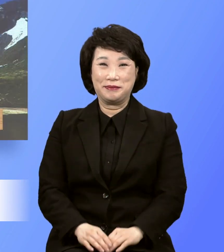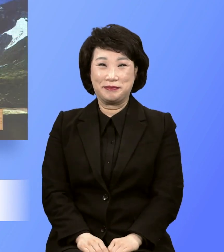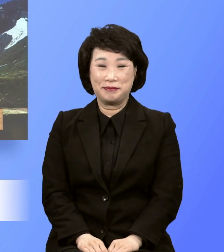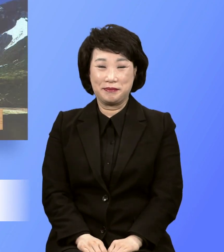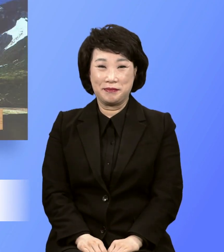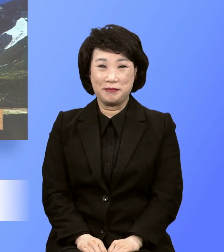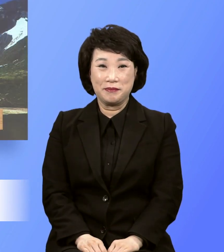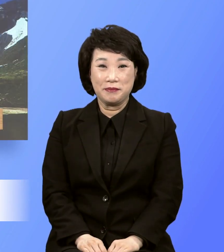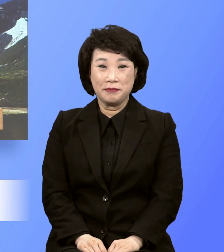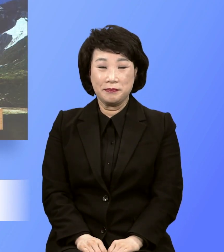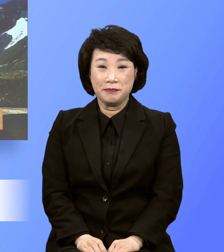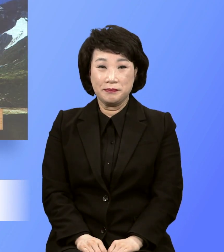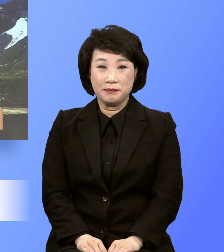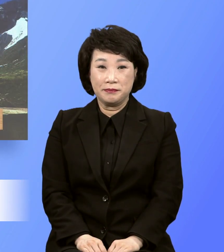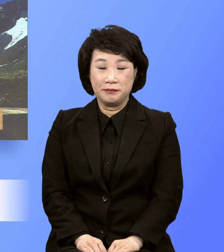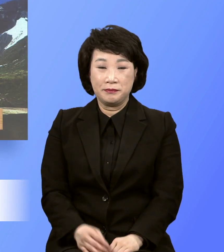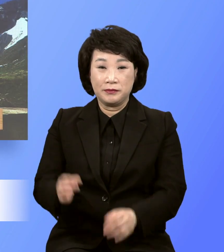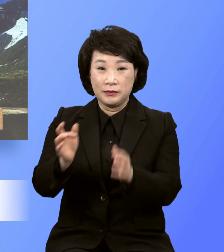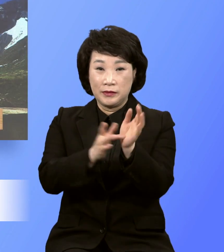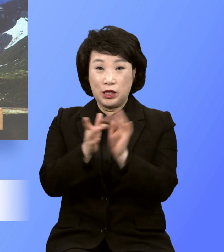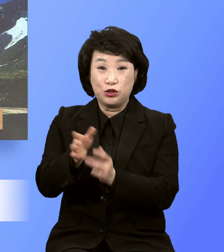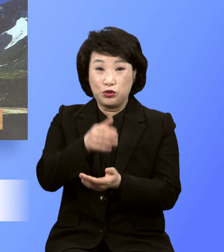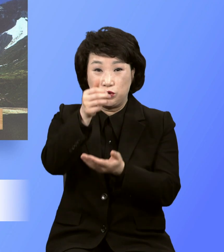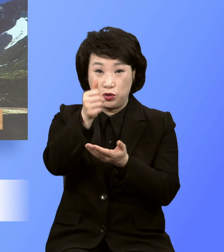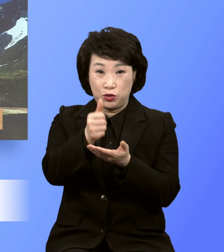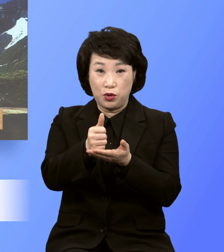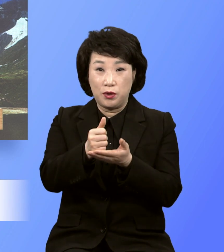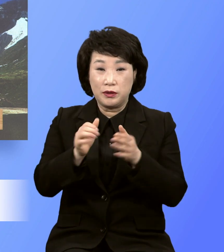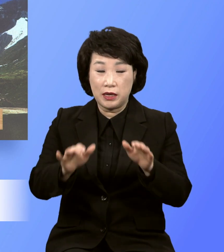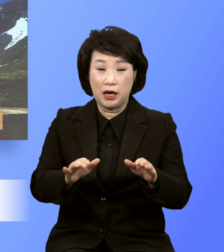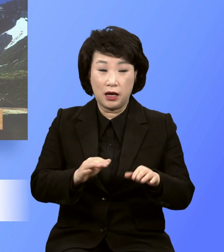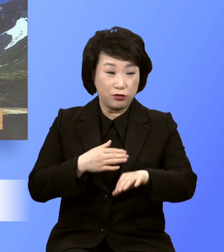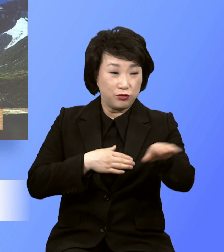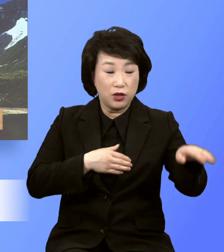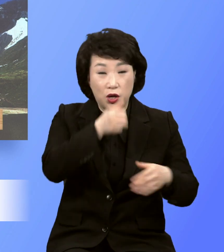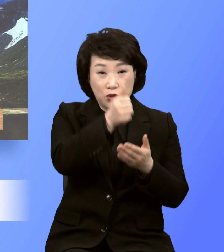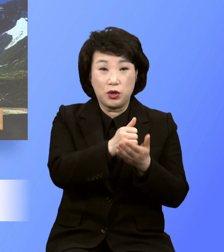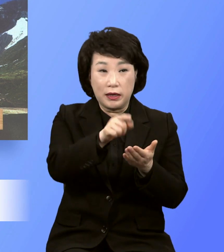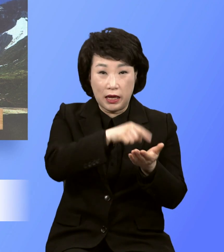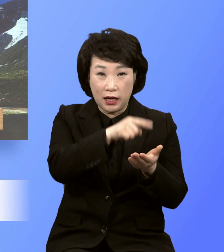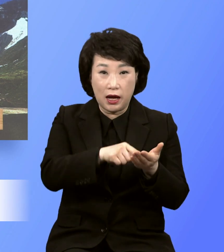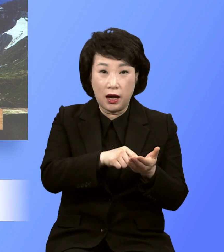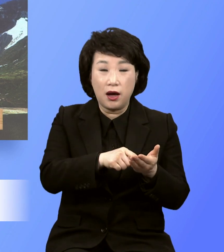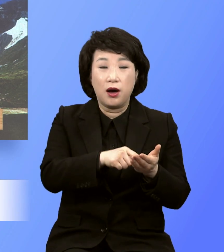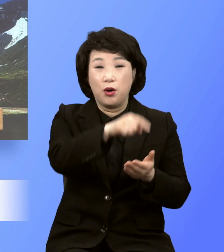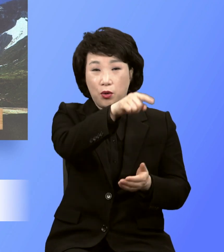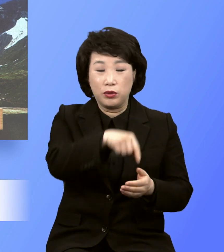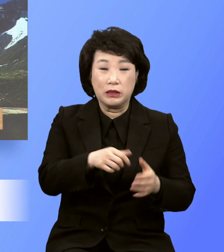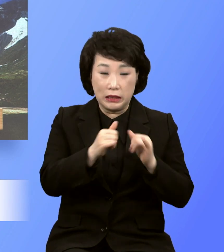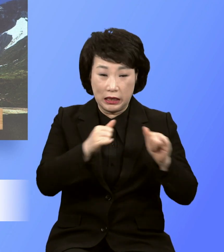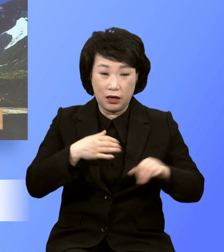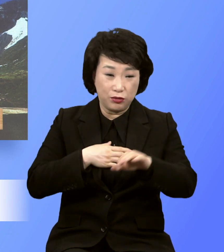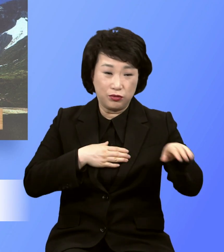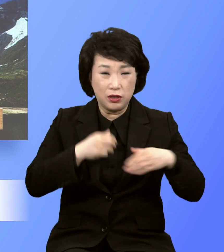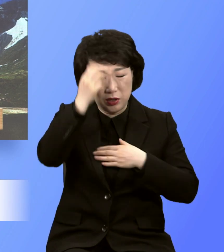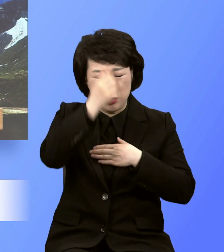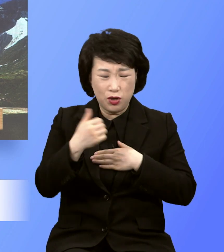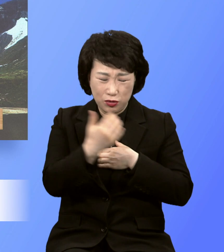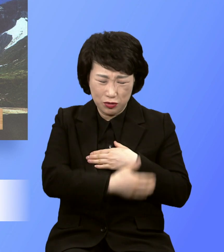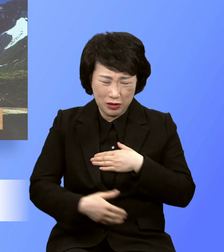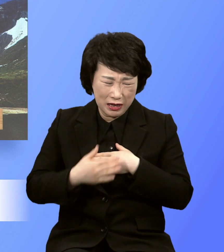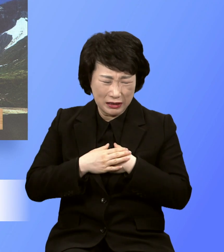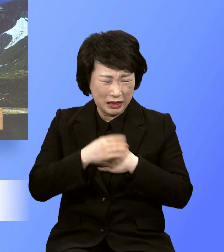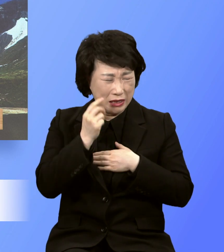할렐루야. 그러므로 예수 그리스도께서는 죄값으로 오는 인간의 영육간에